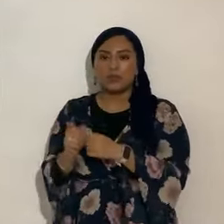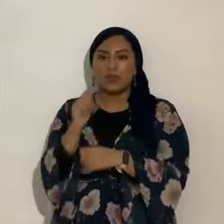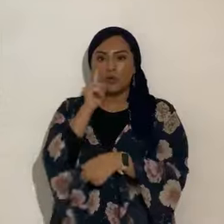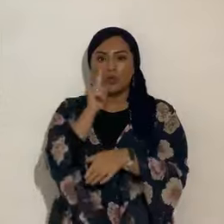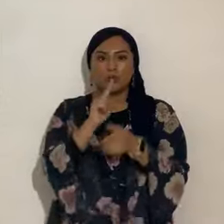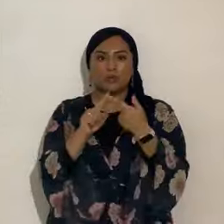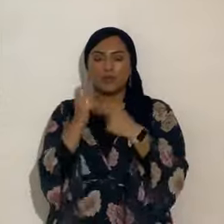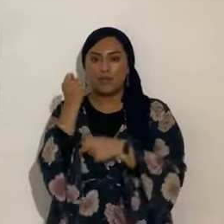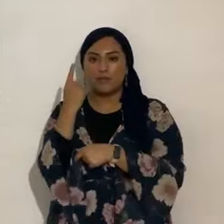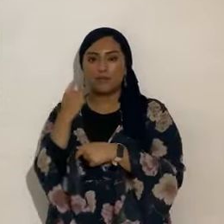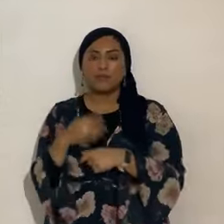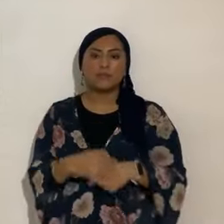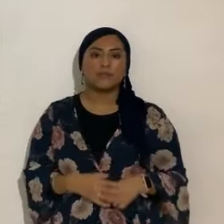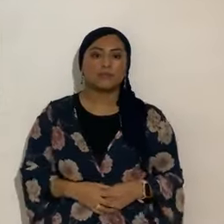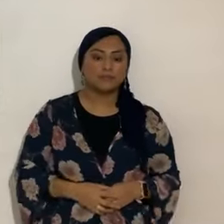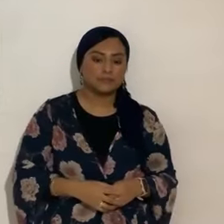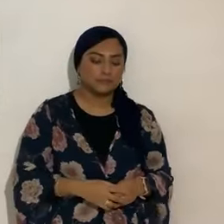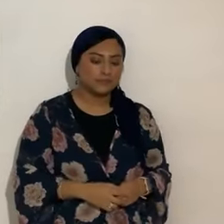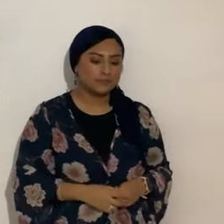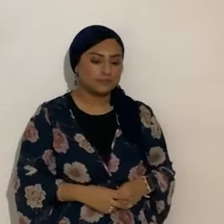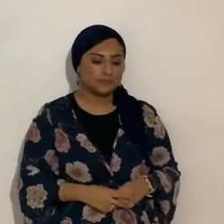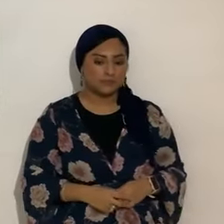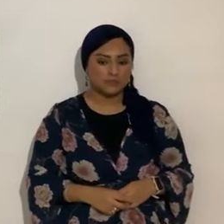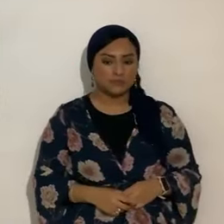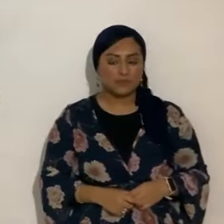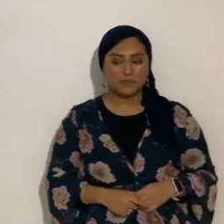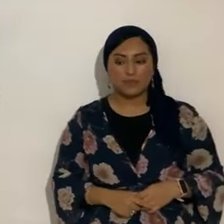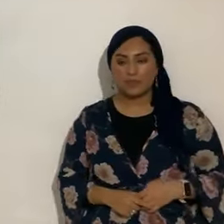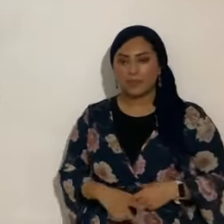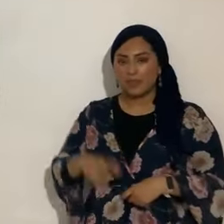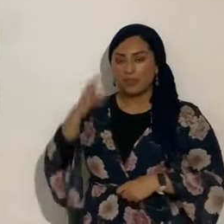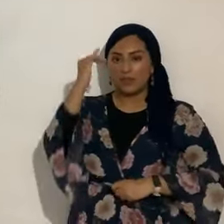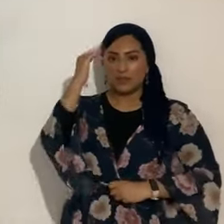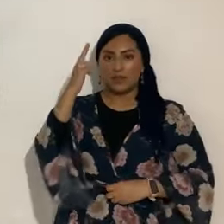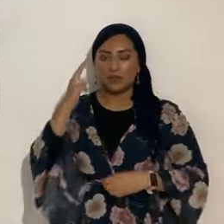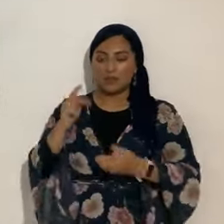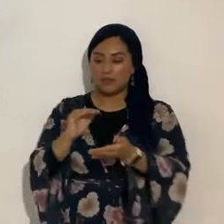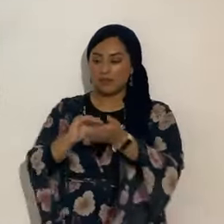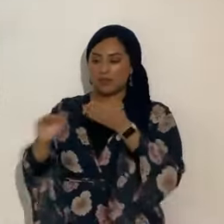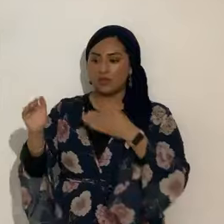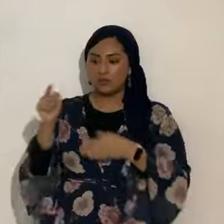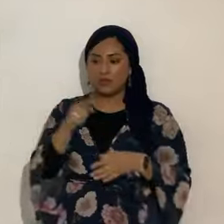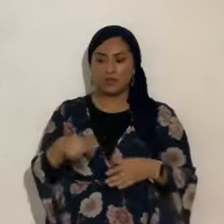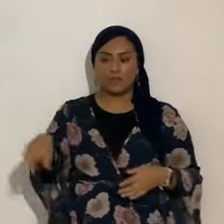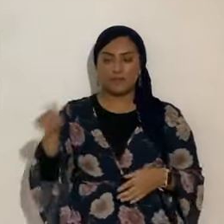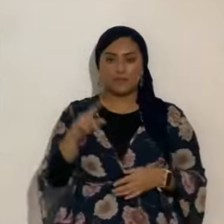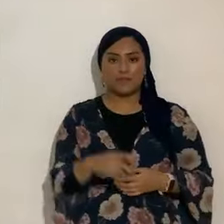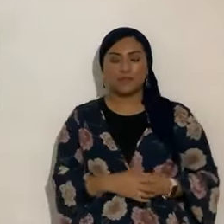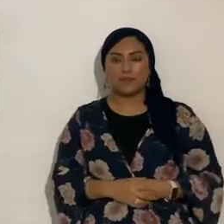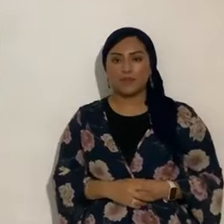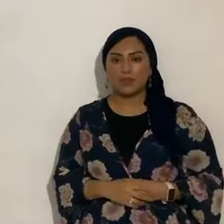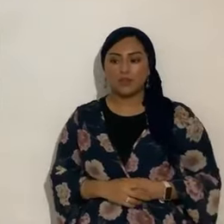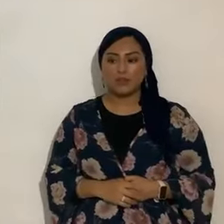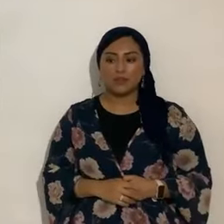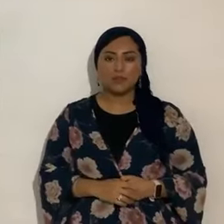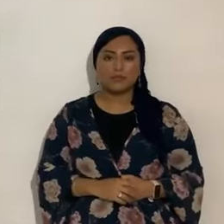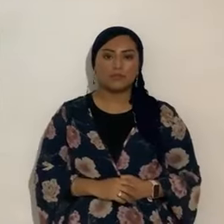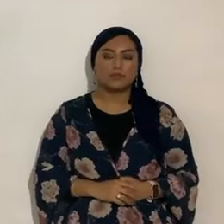al 11, sí, ya me acordé, del 1 al 11. Y entonces la perdona el Eterno. En lugar